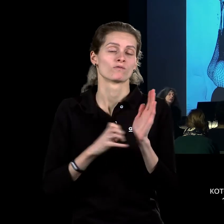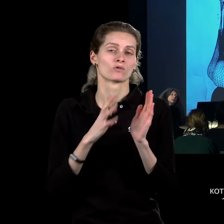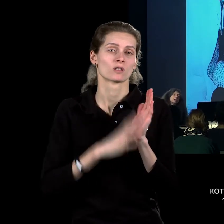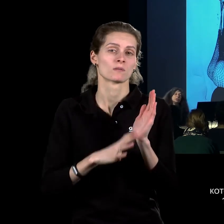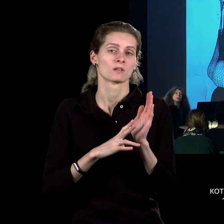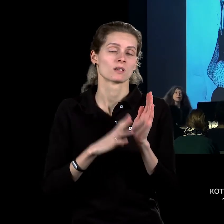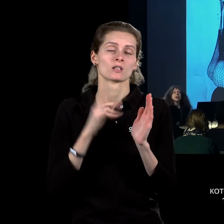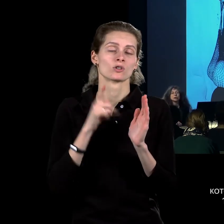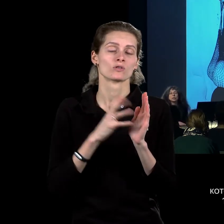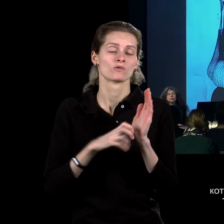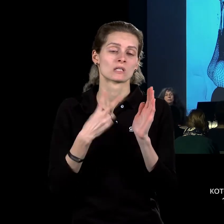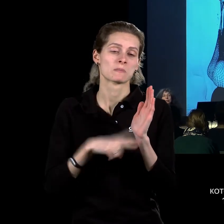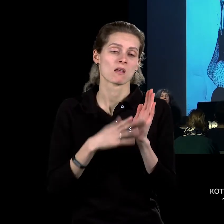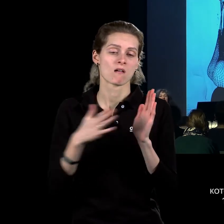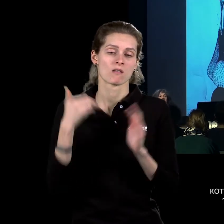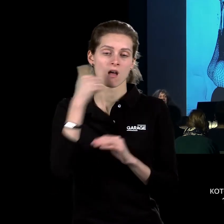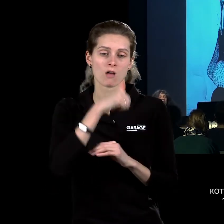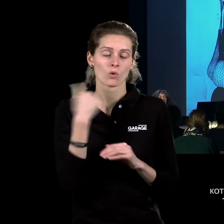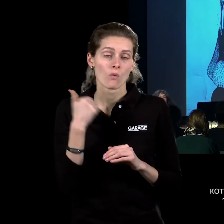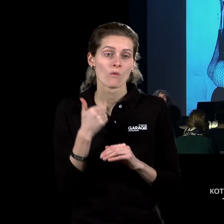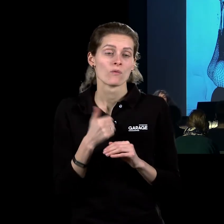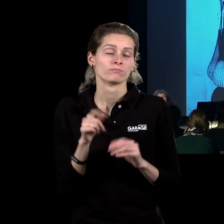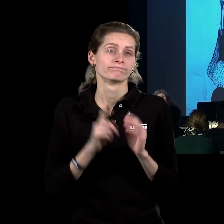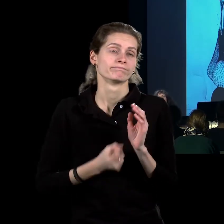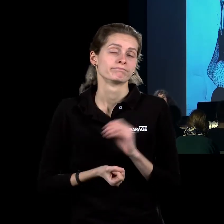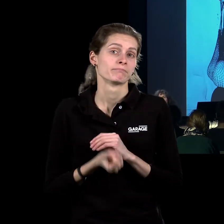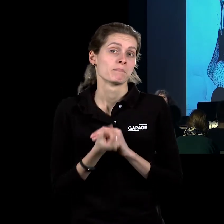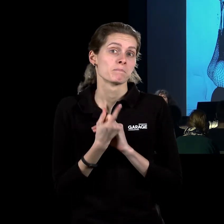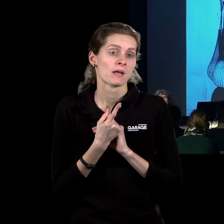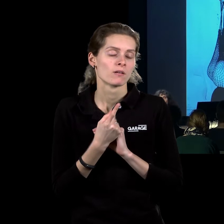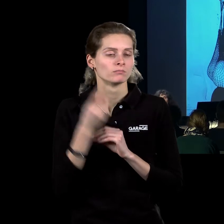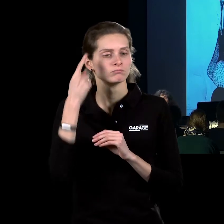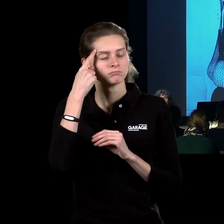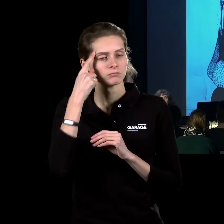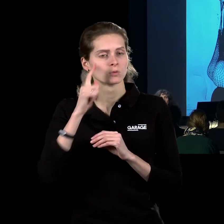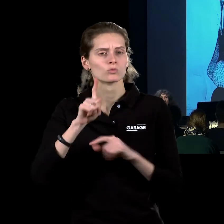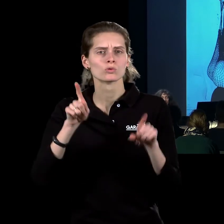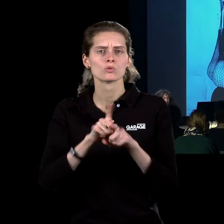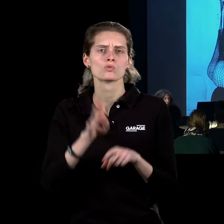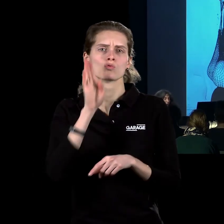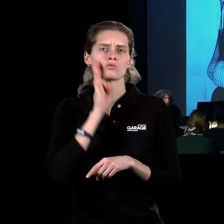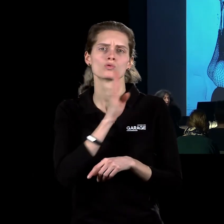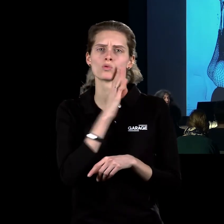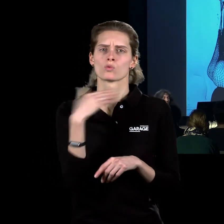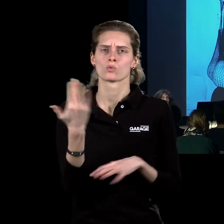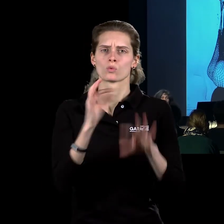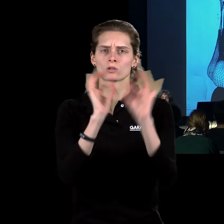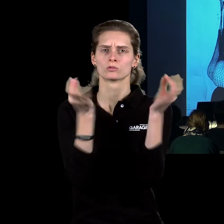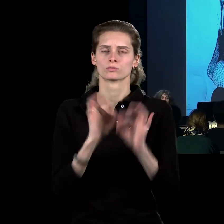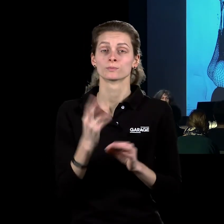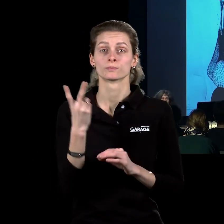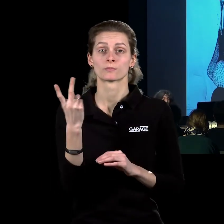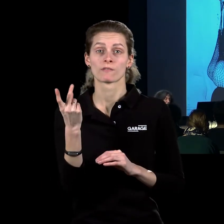середине 60-х годов, собственно говоря, появились эти размышления о том, что такое женское искусство, о том, насколько... Что Сара